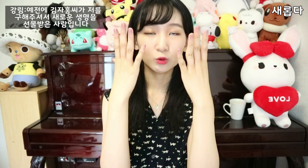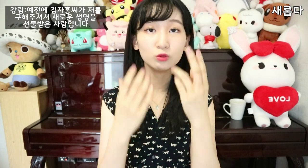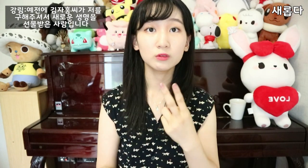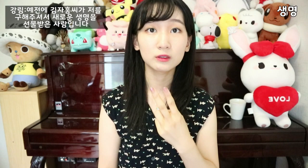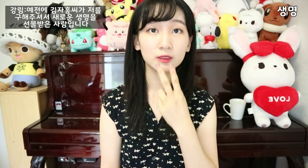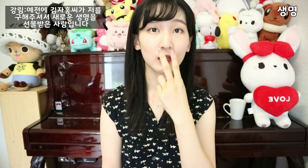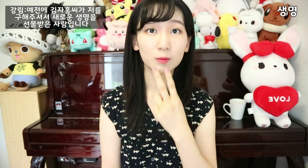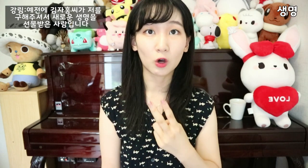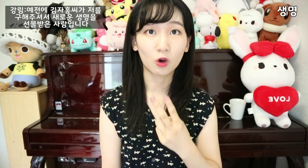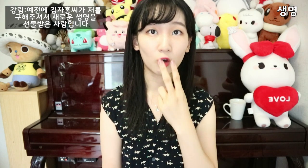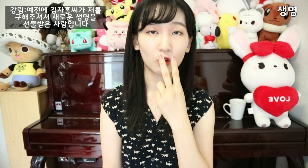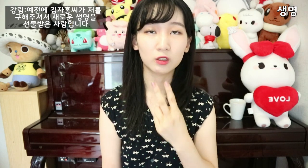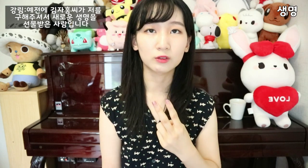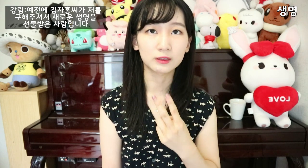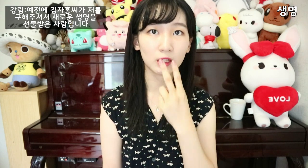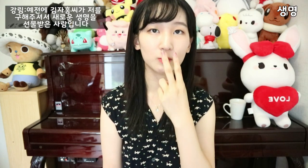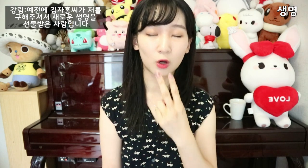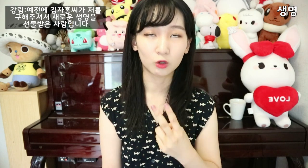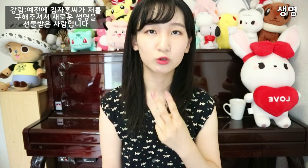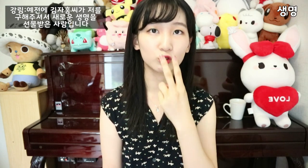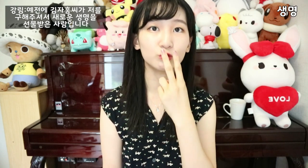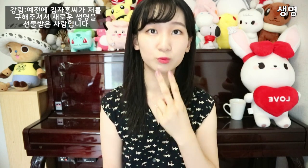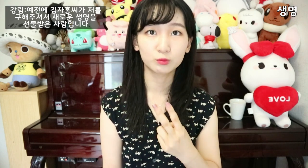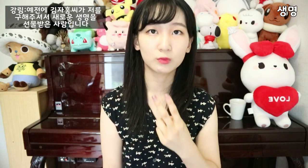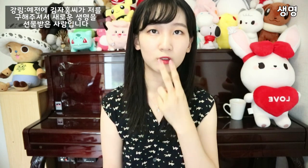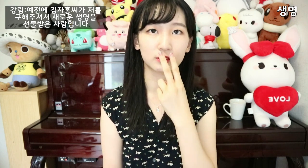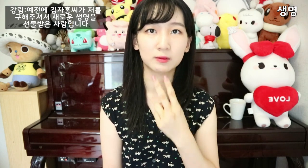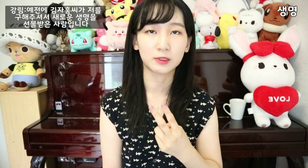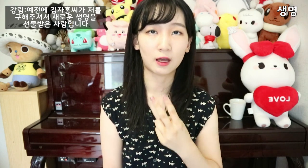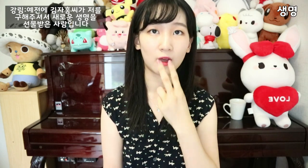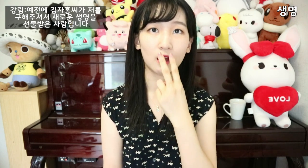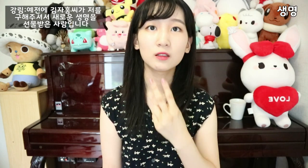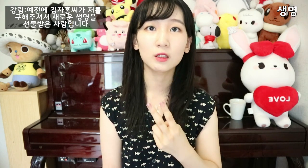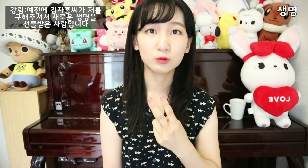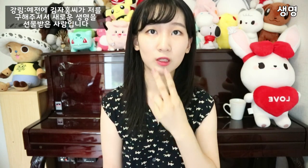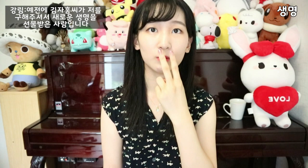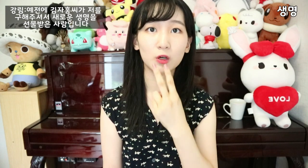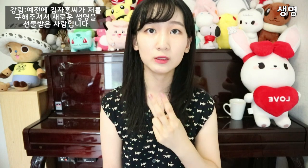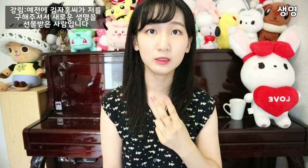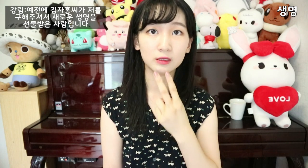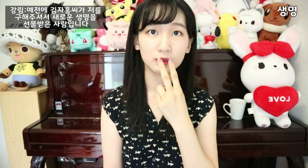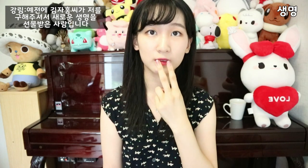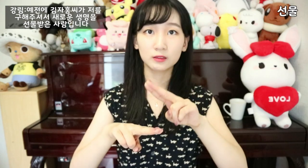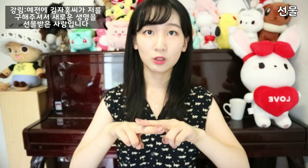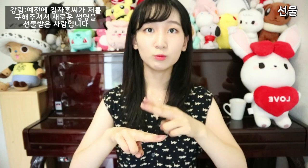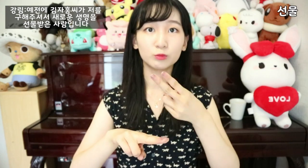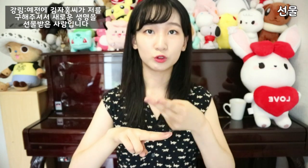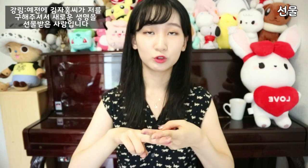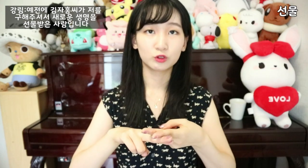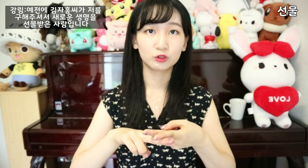새로운 생명, 이거는 생명, 숨 이런 뜻입니다. 새로운 생명을 선물.